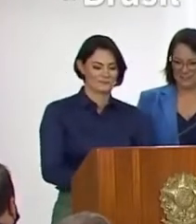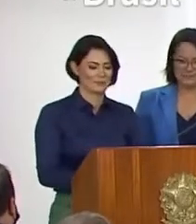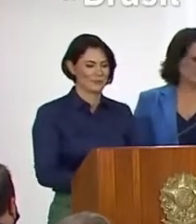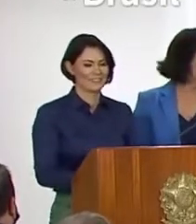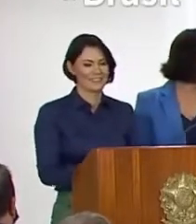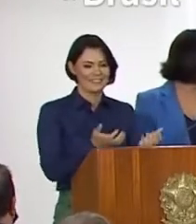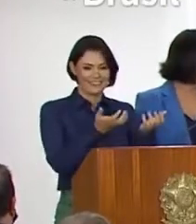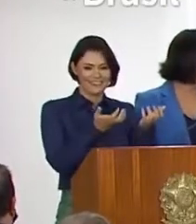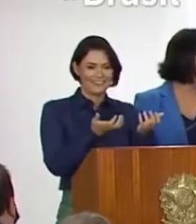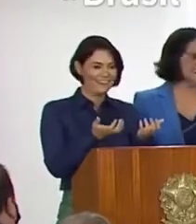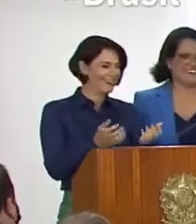Ô,